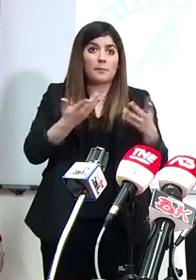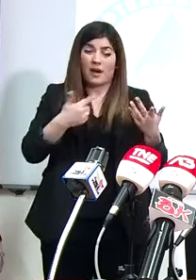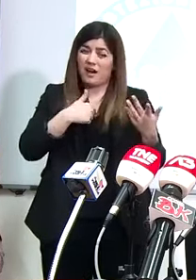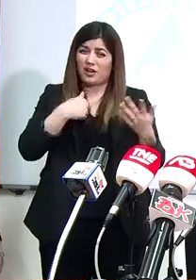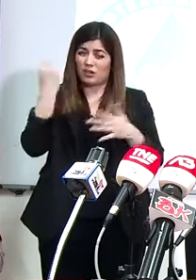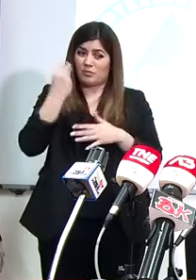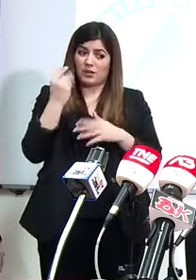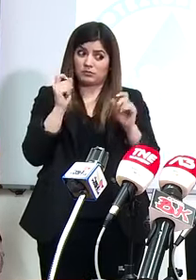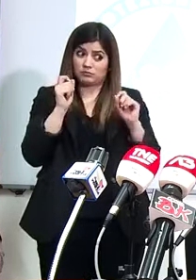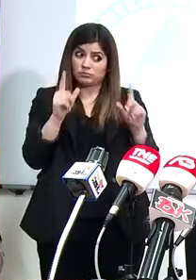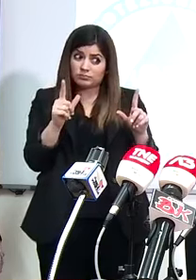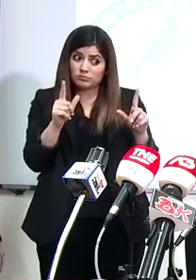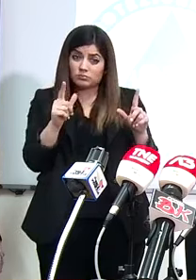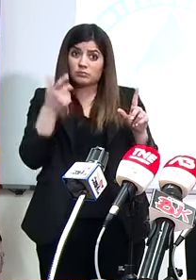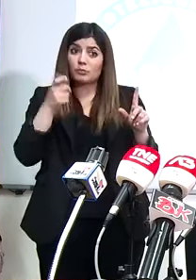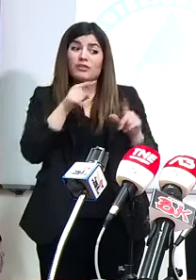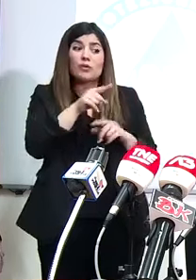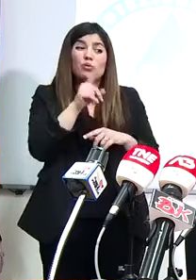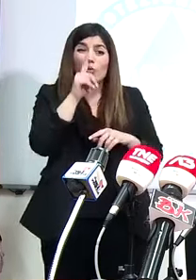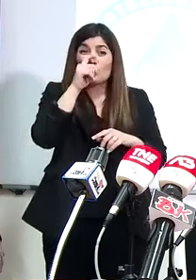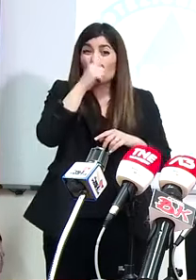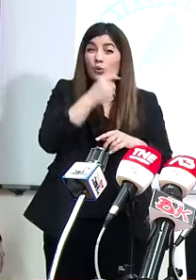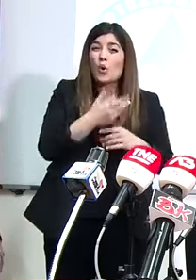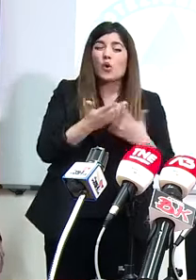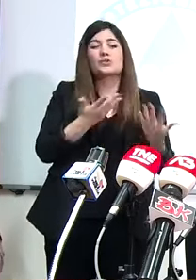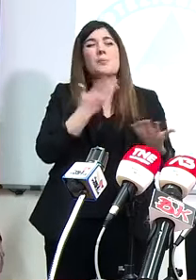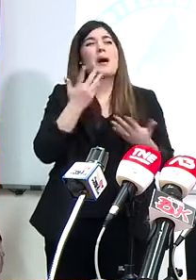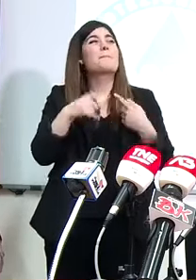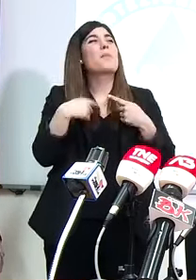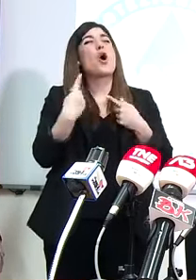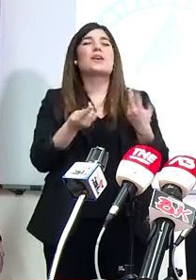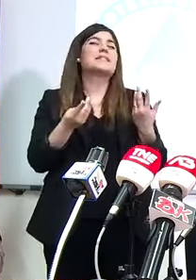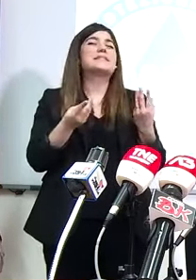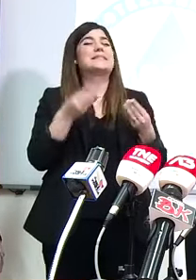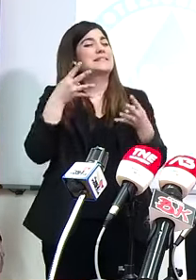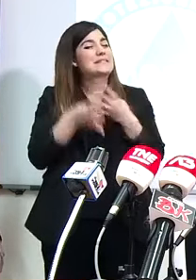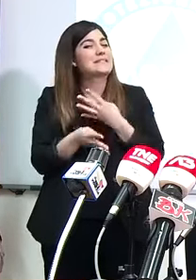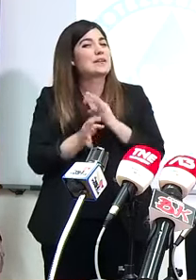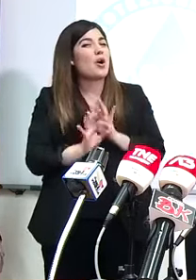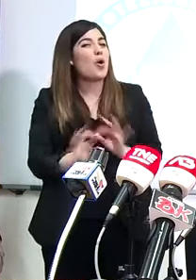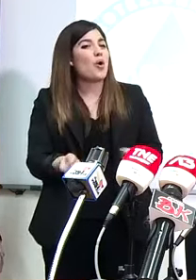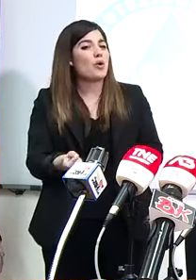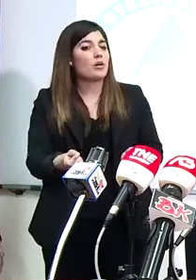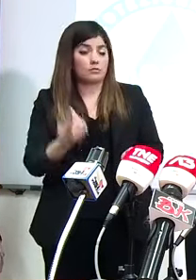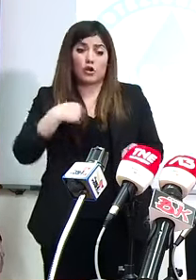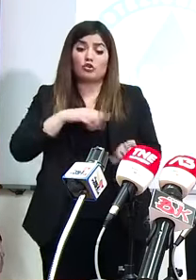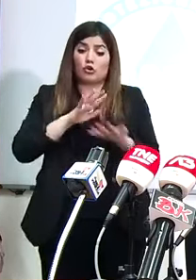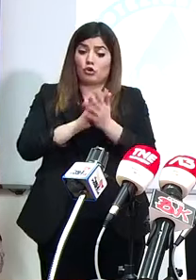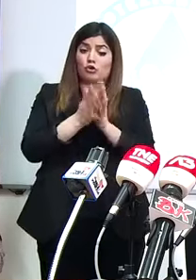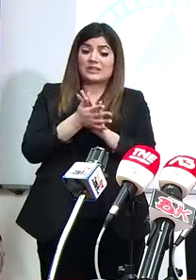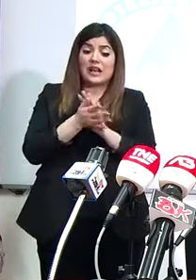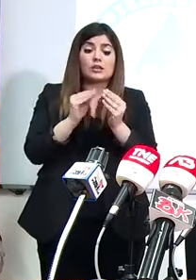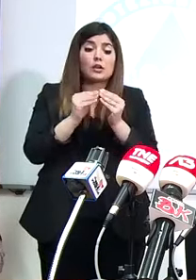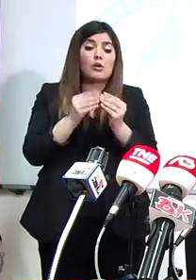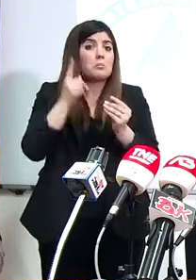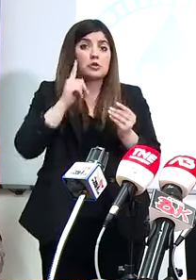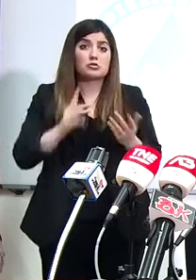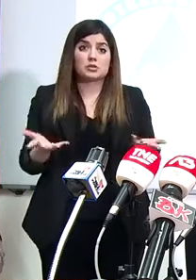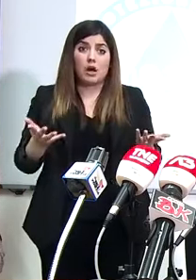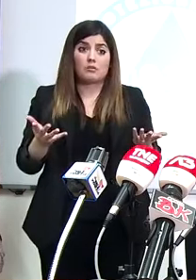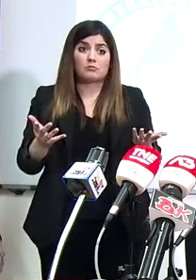certo punto sia curioso ma fino a un certo punto non vada oltre ora i contratti non sappiamo quali siano e come li abbiamo fermati c'è il sospetto che l'europa